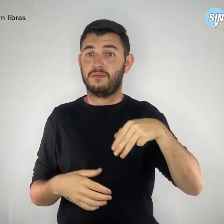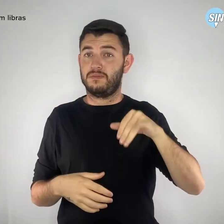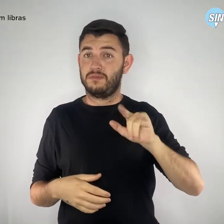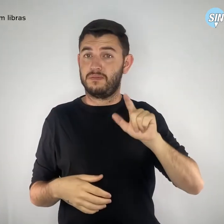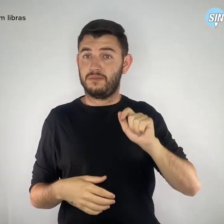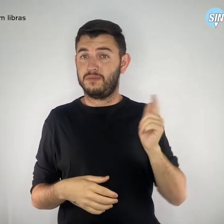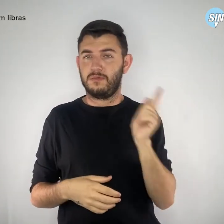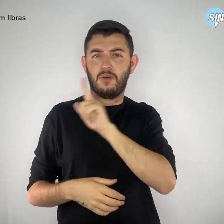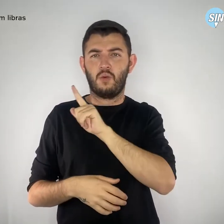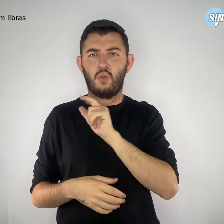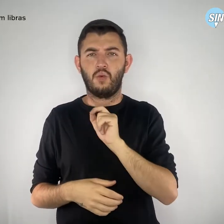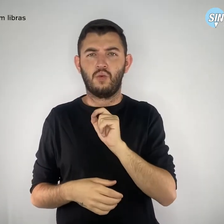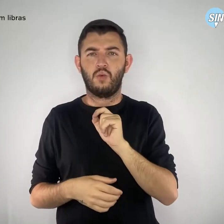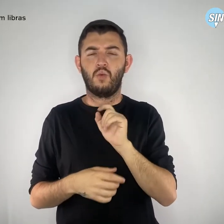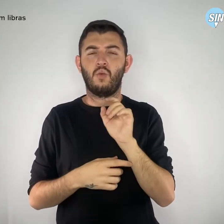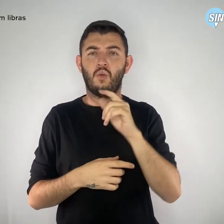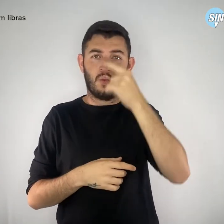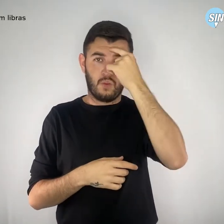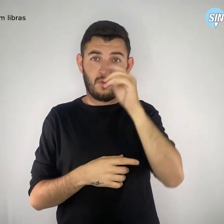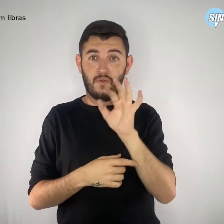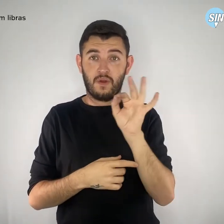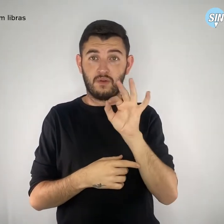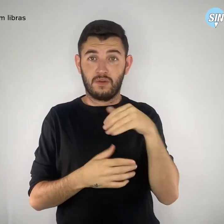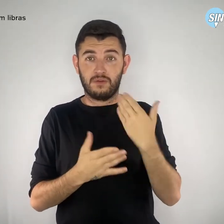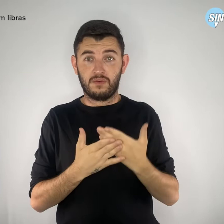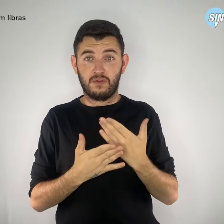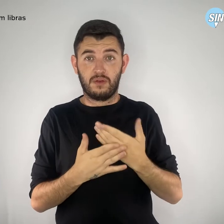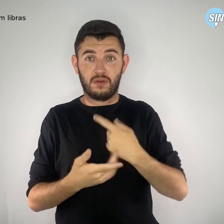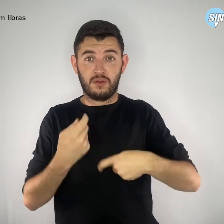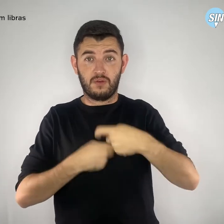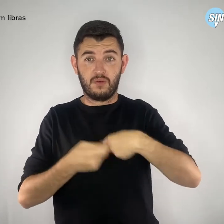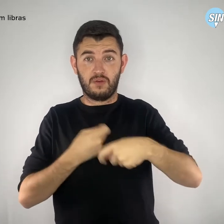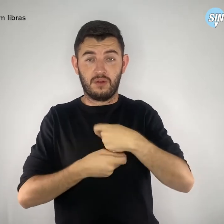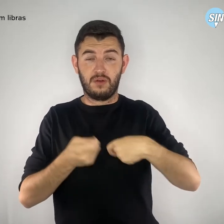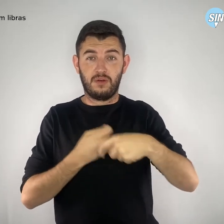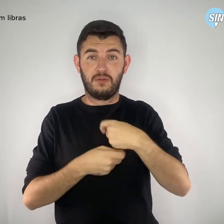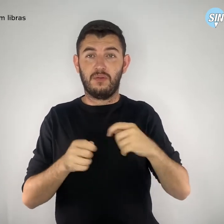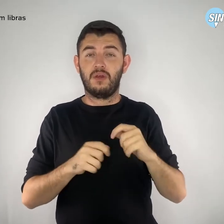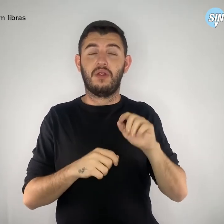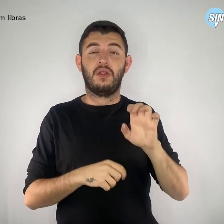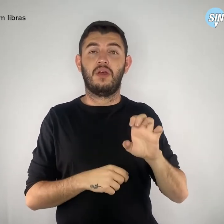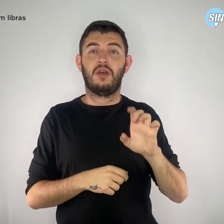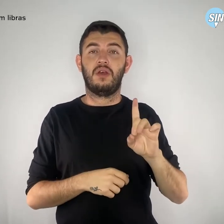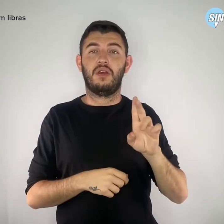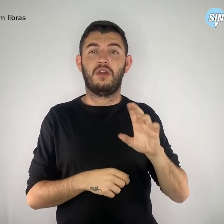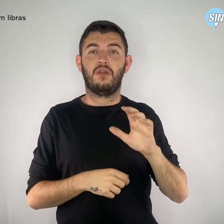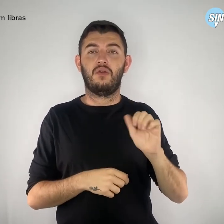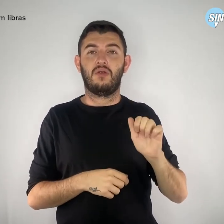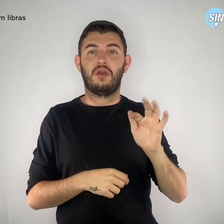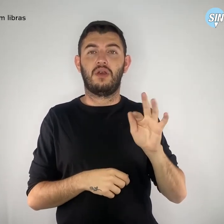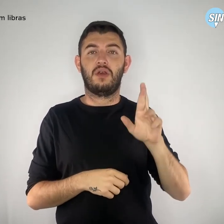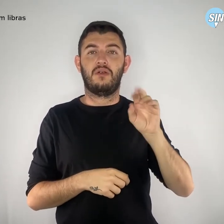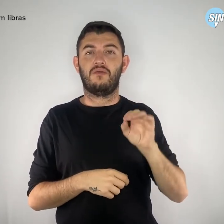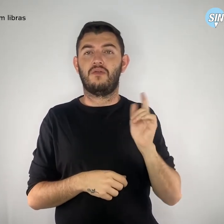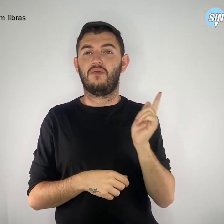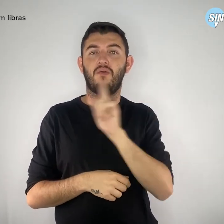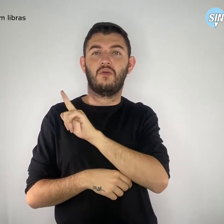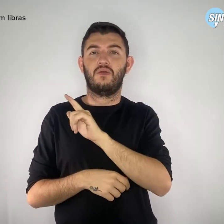conseguiu fazer faculdade de economia pela Educafro, após receber uma bolsa de